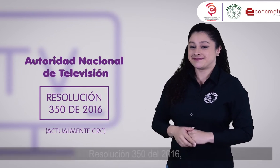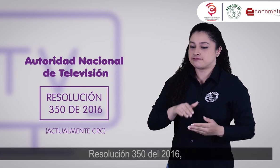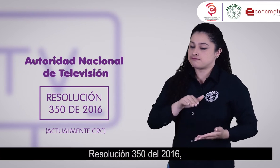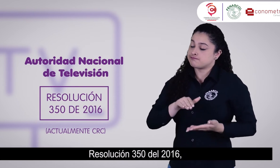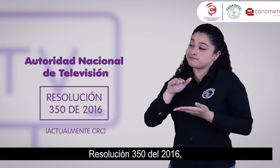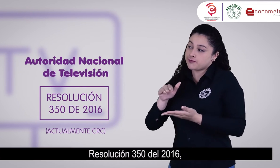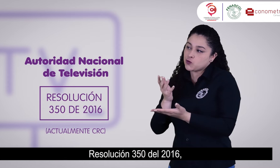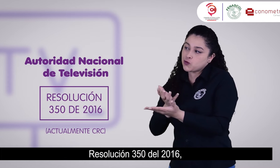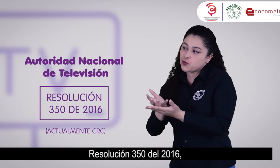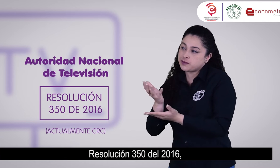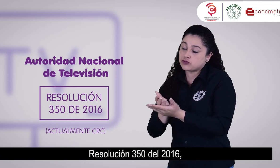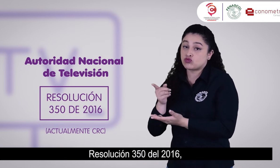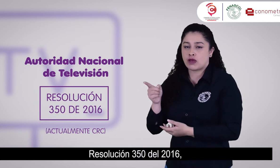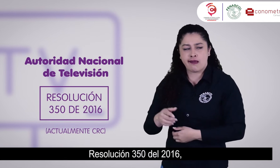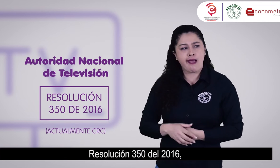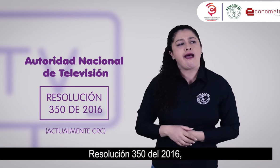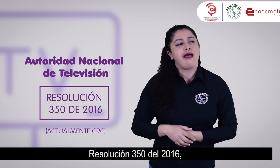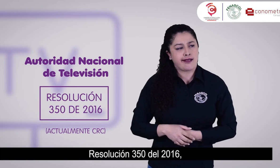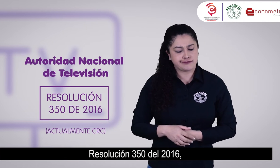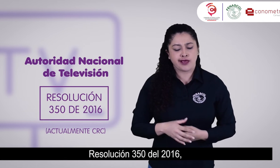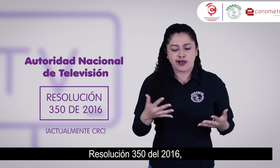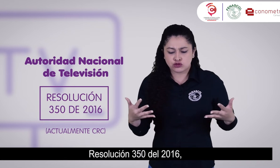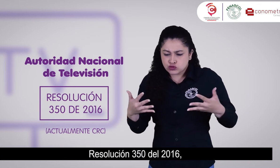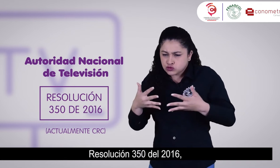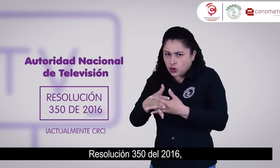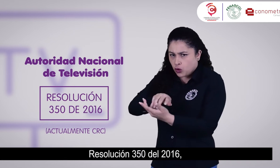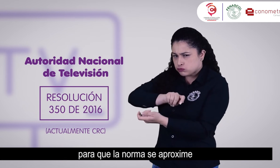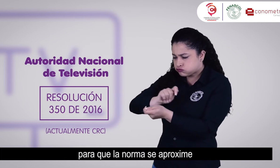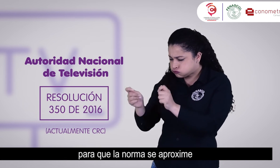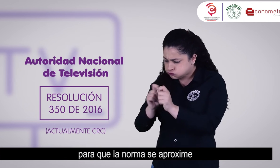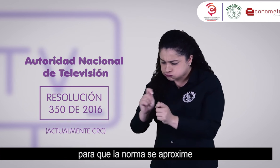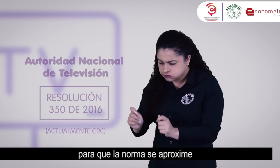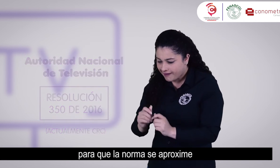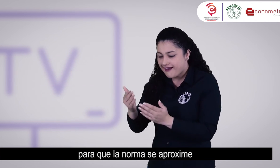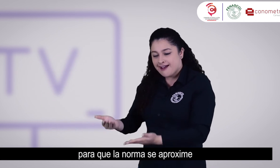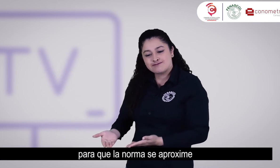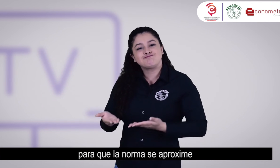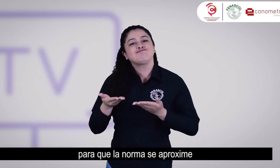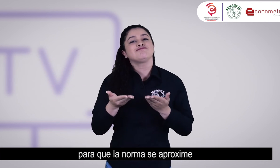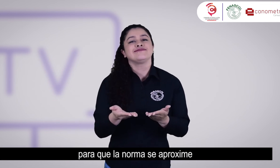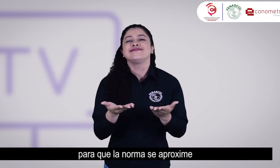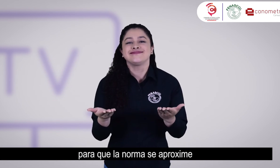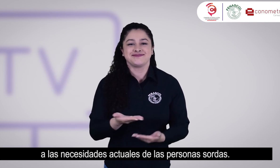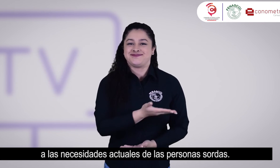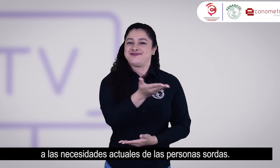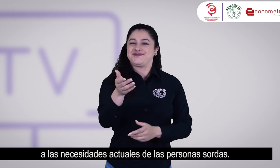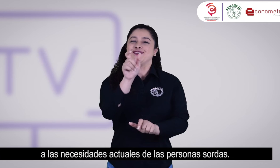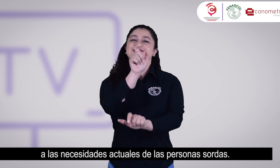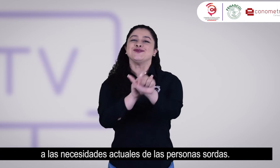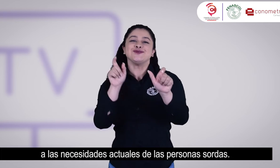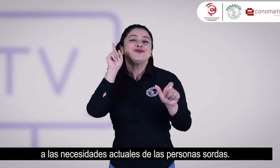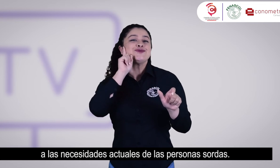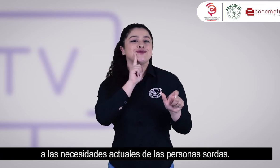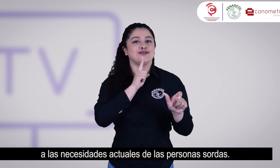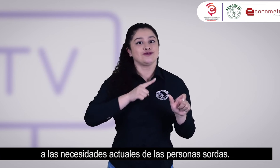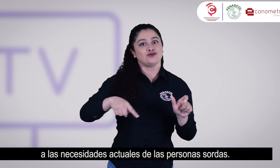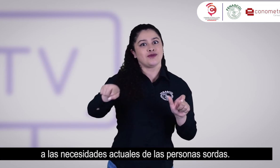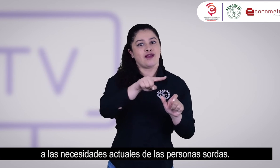Resolución 350 del 2016 Para que la norma se aproxime a las necesidades actuales de las